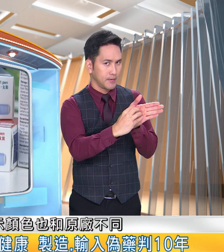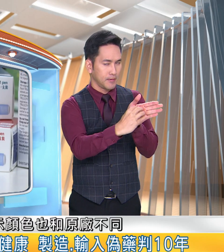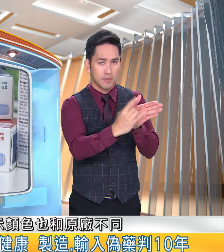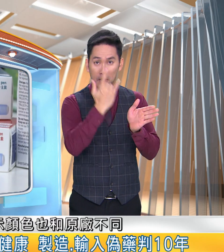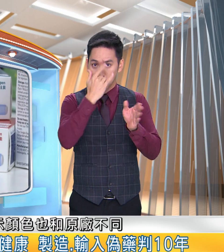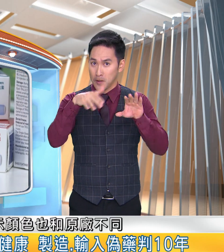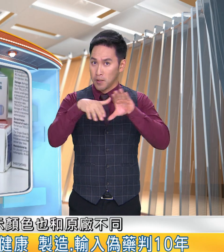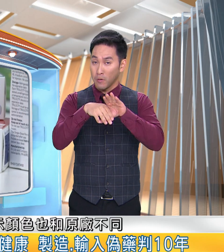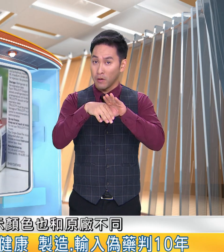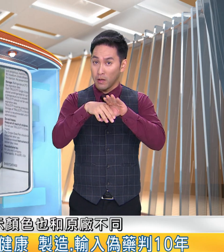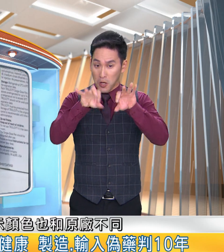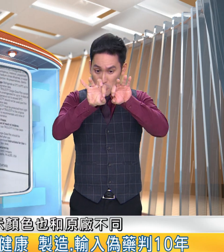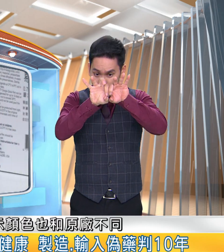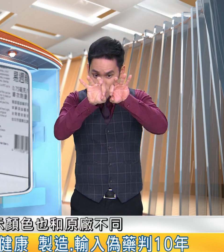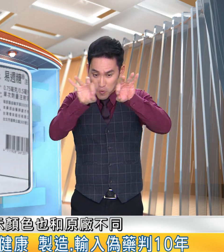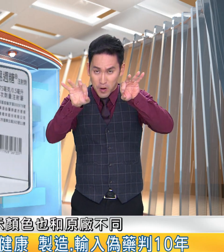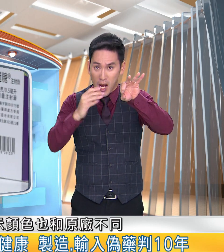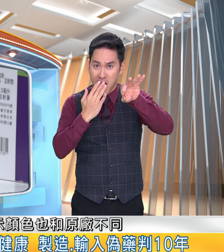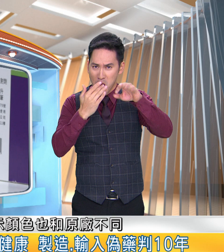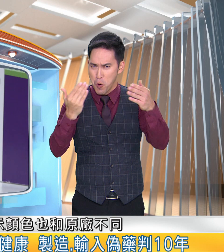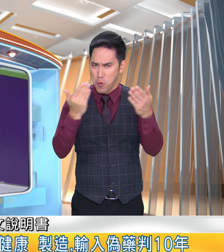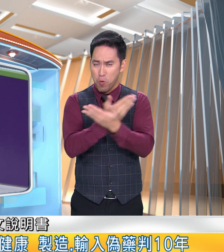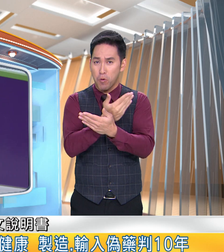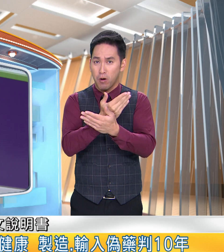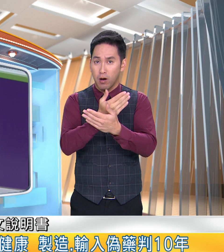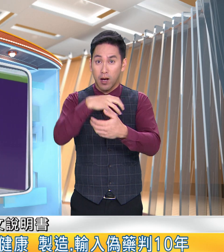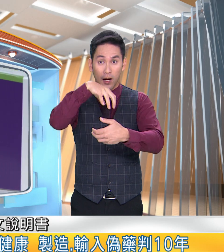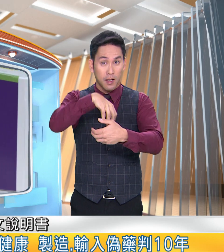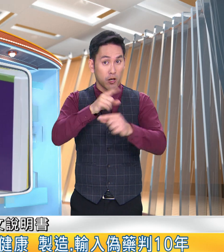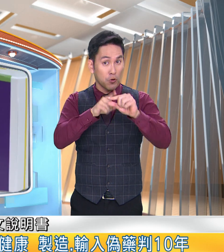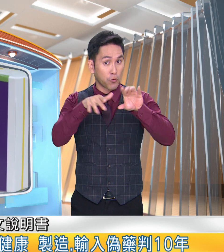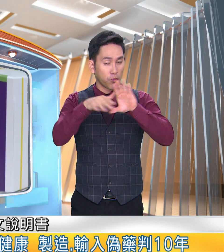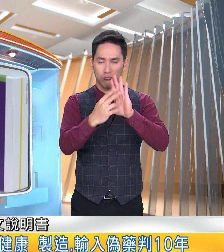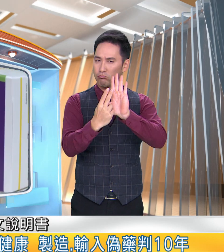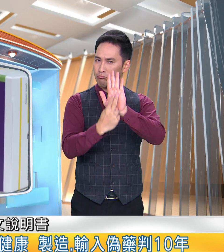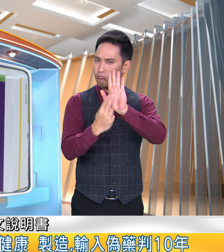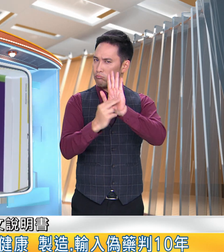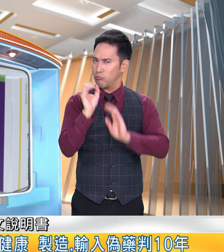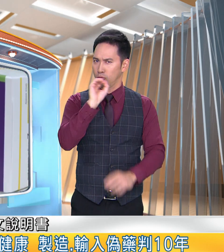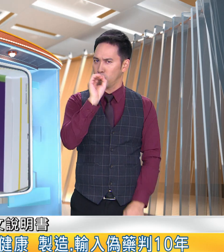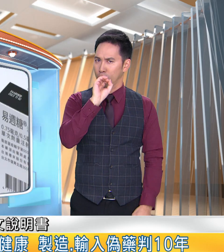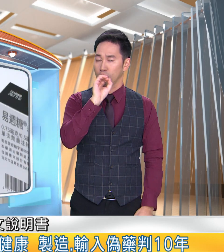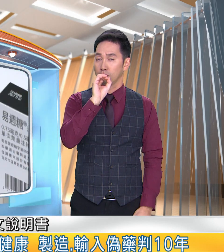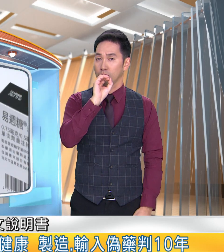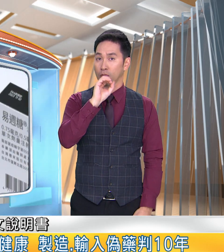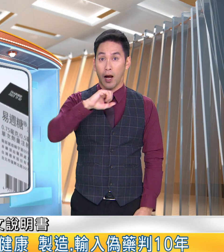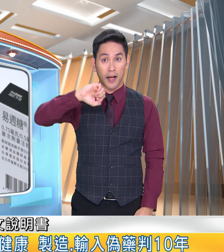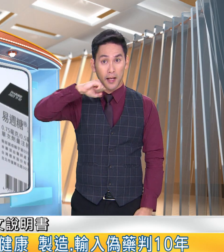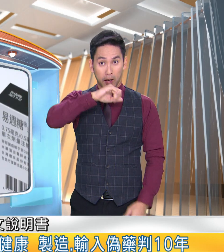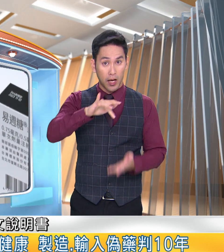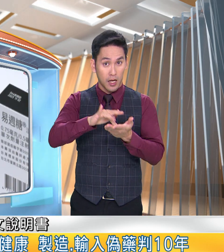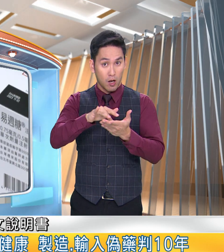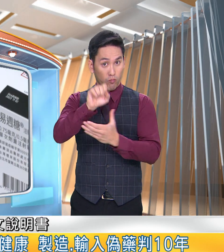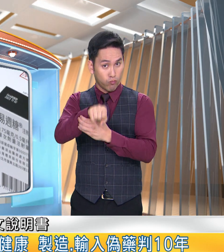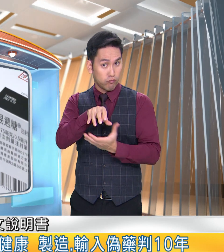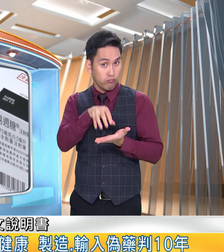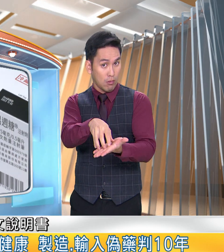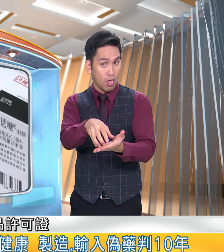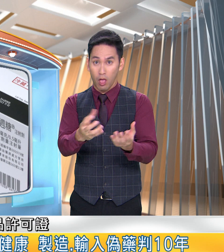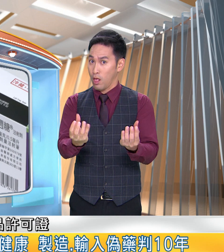示，颜色也和原厂不同，包装内没有中文说明书，也没有国